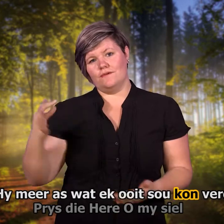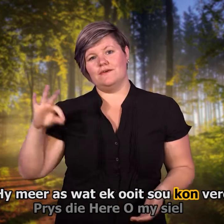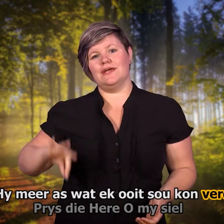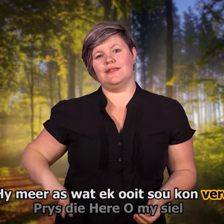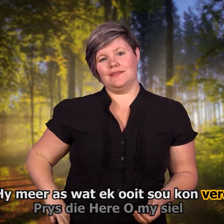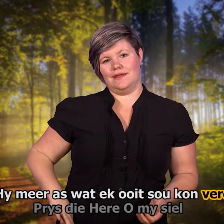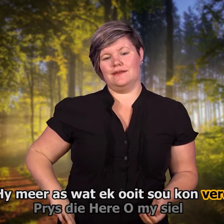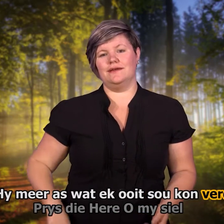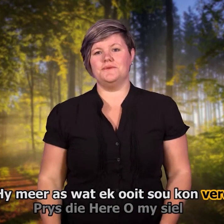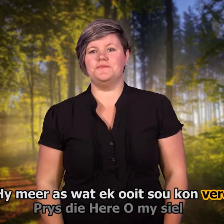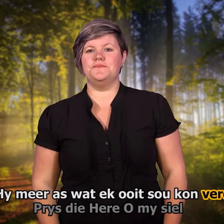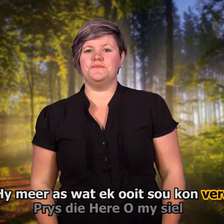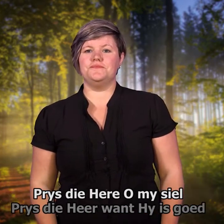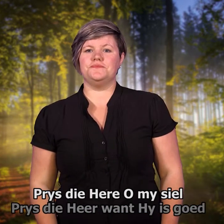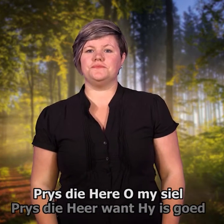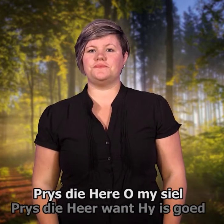kon verdien.